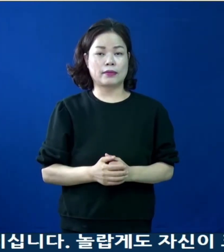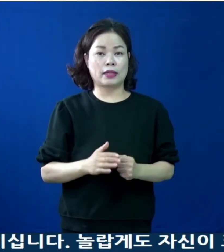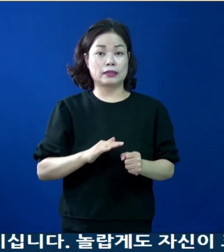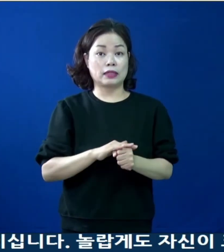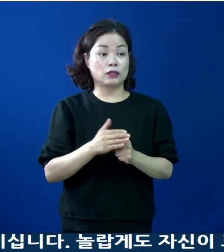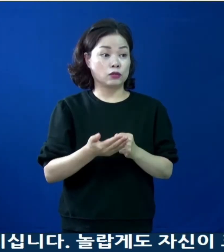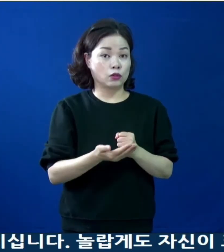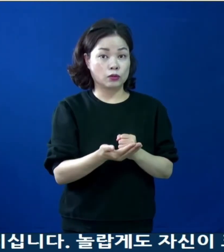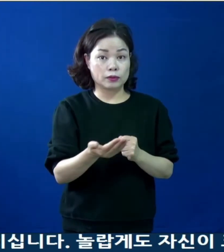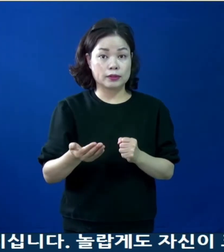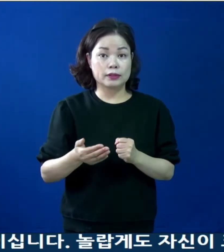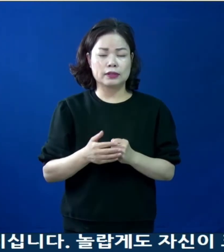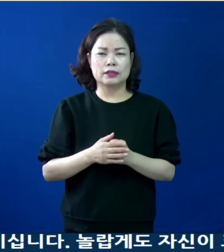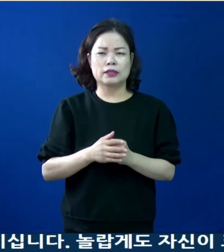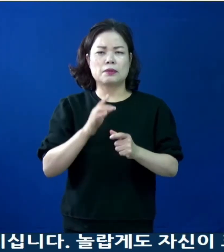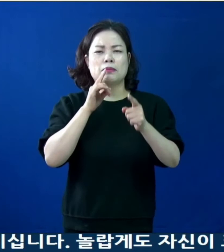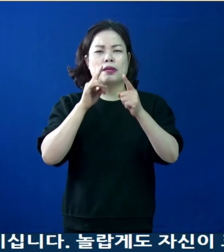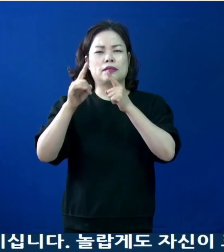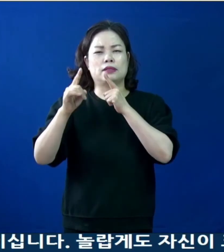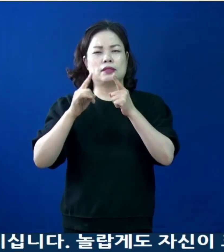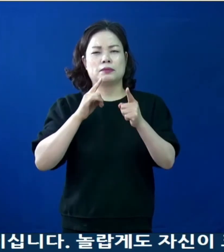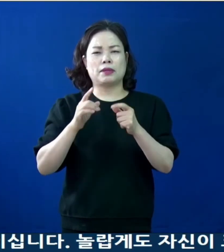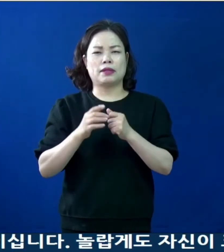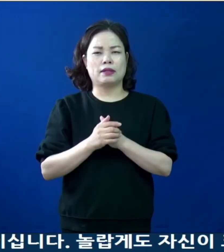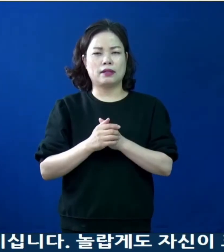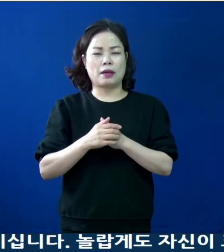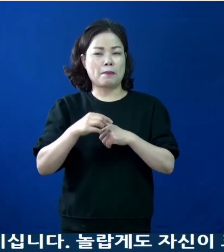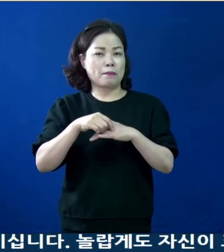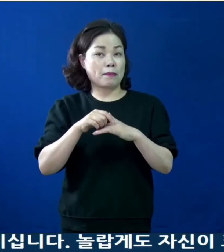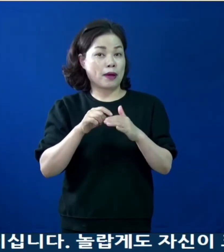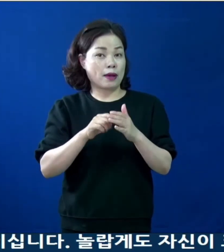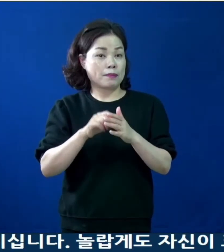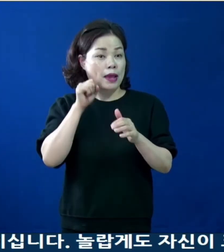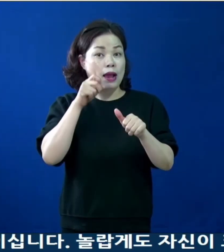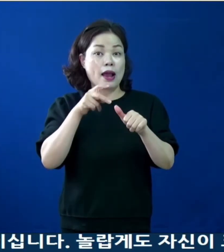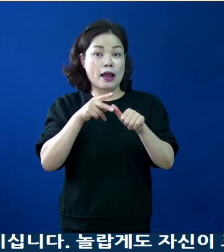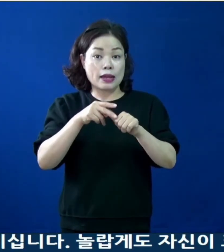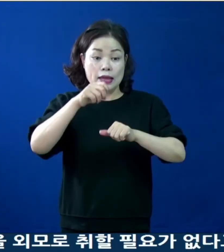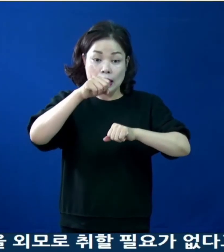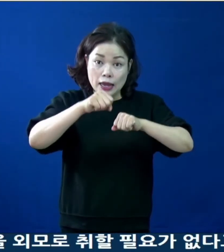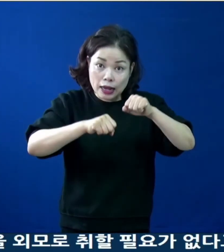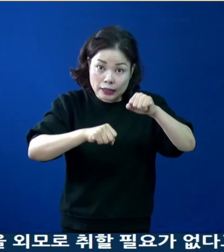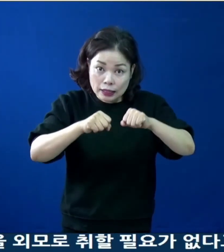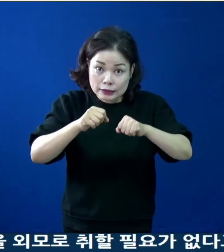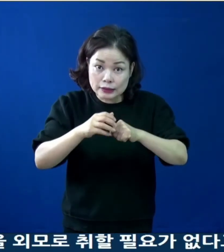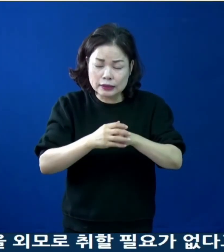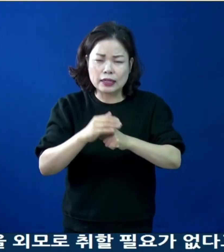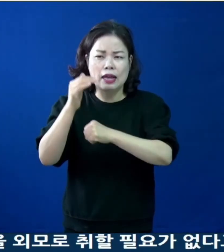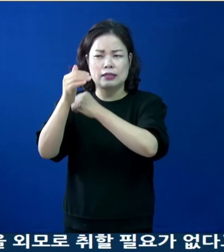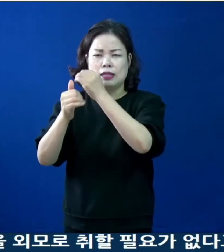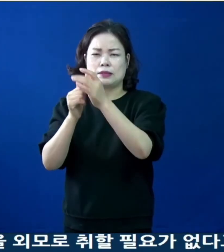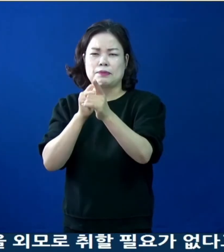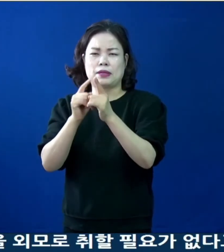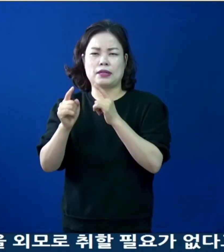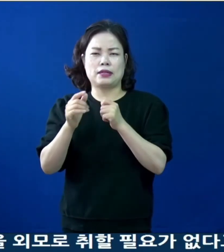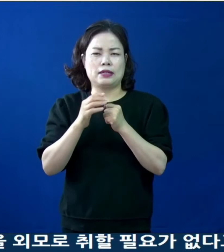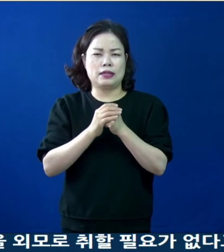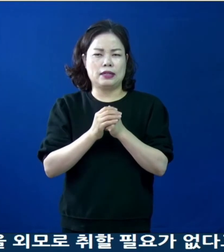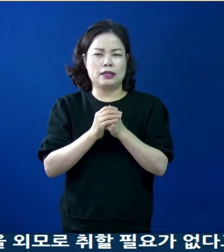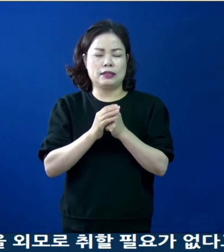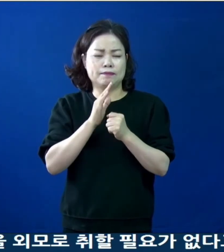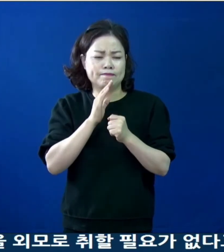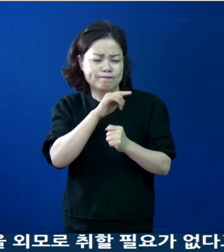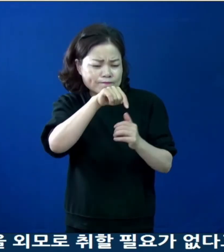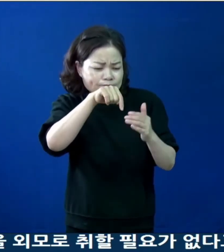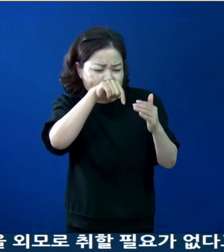사랑하는 여러분, 이 말씀에 마음의 할례를 행하라는 하나님의 말씀의 진의가